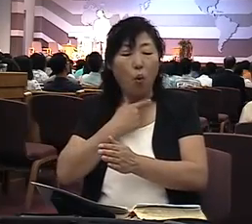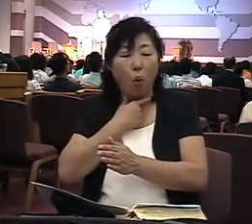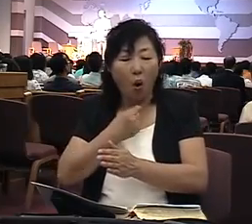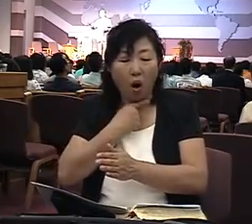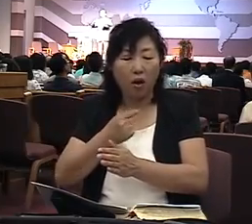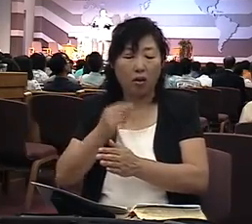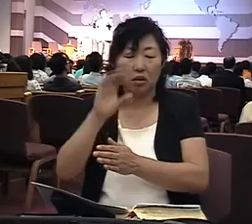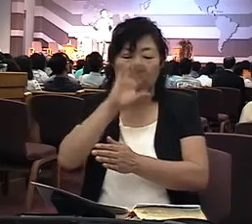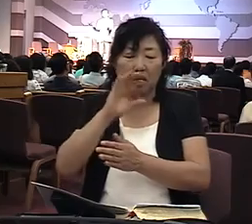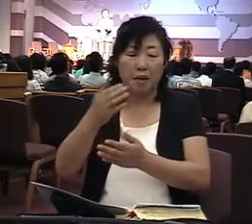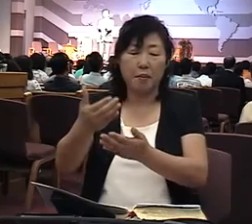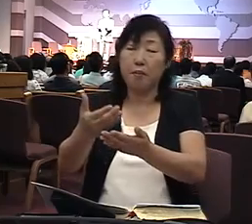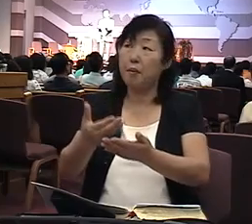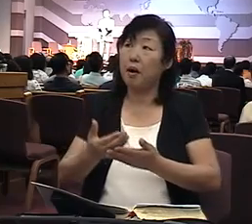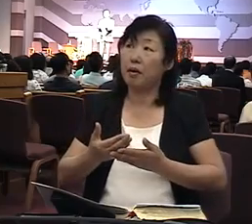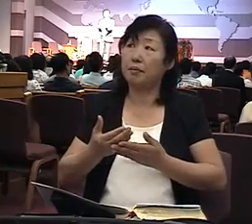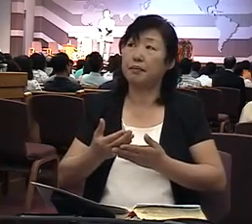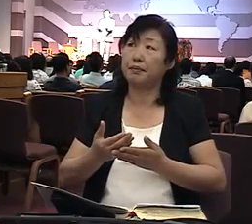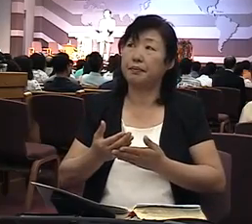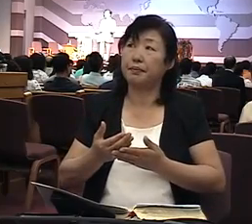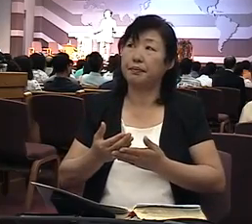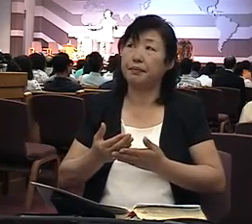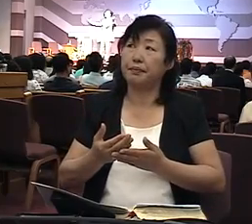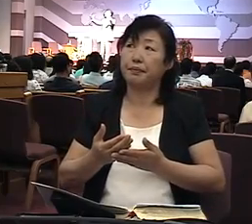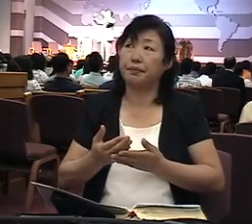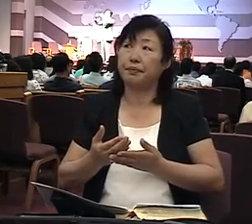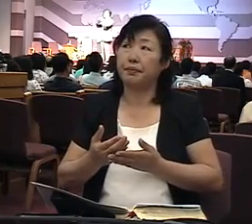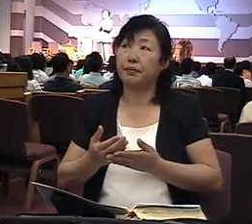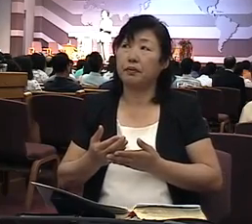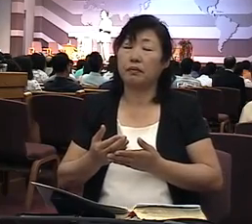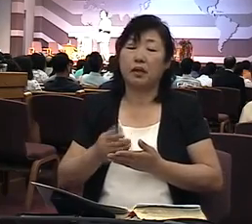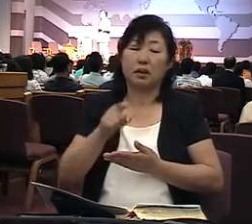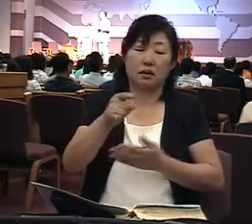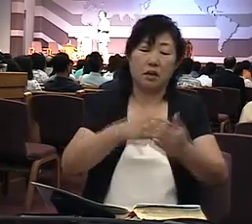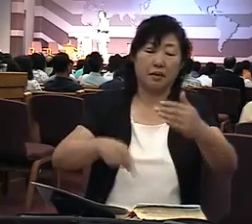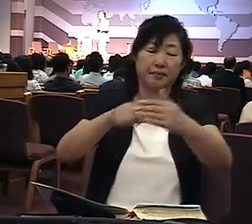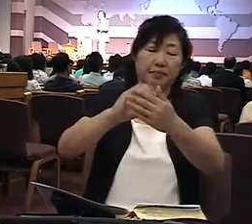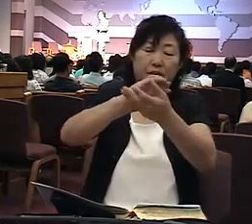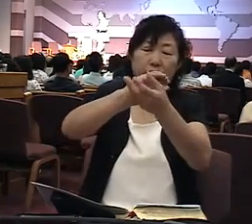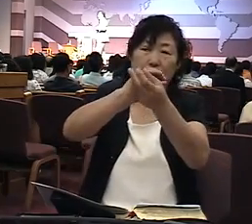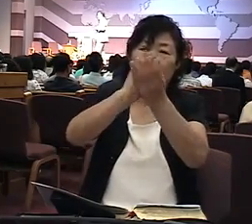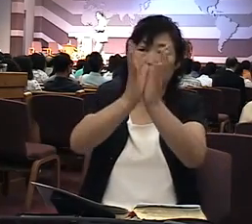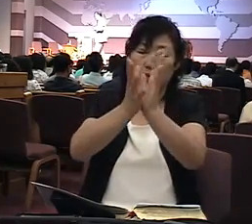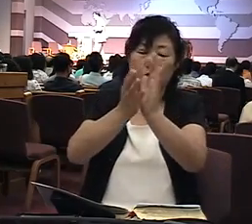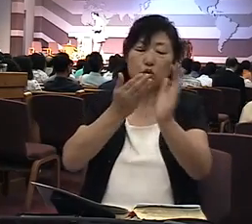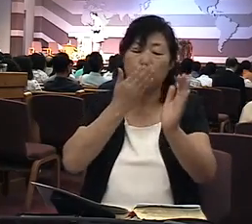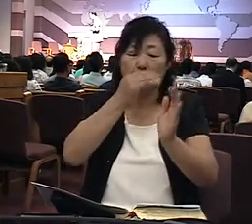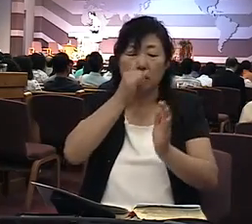훈련 사역이 가능해지는 것이고 그 안에서 꽃 피울 수가 있는 것입니다. 사랑하는 성도 여러분,